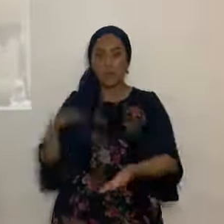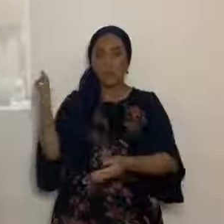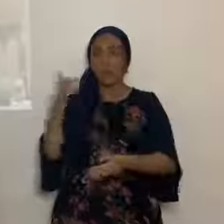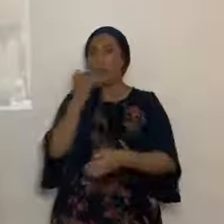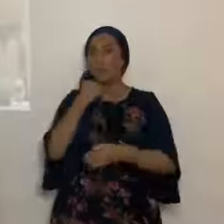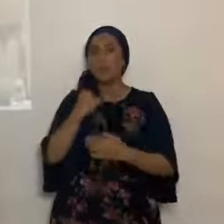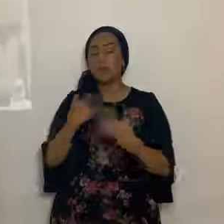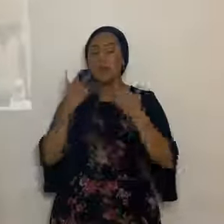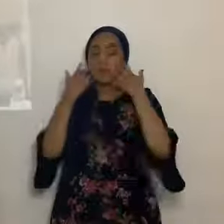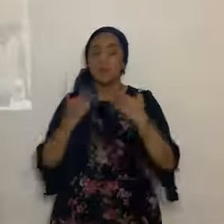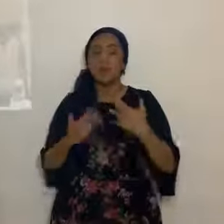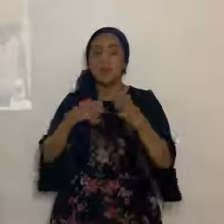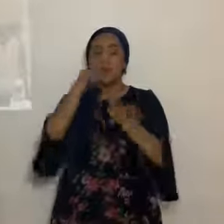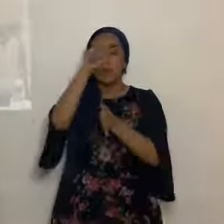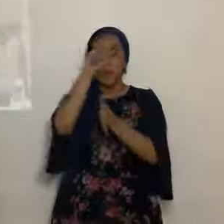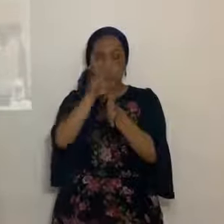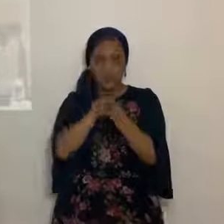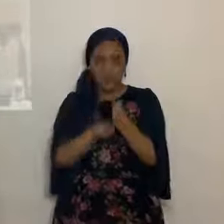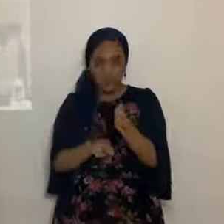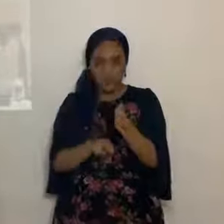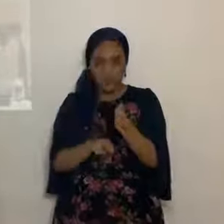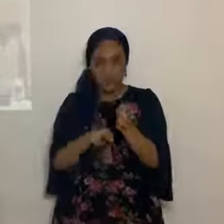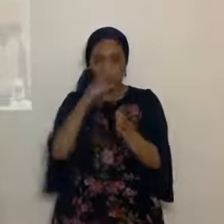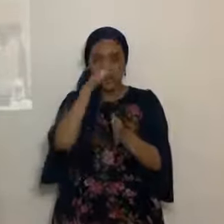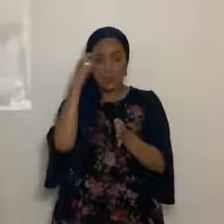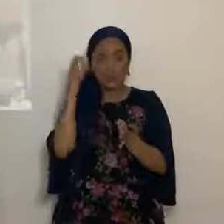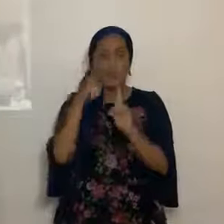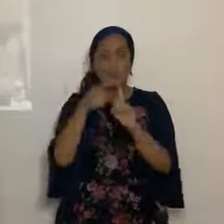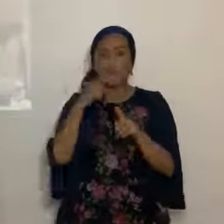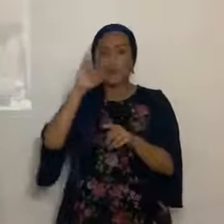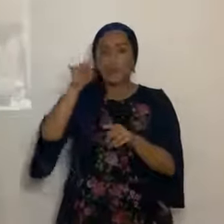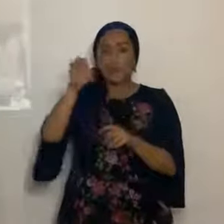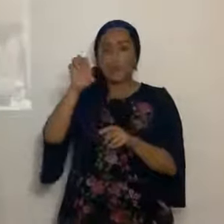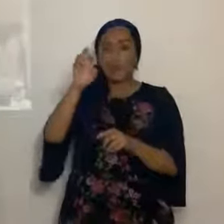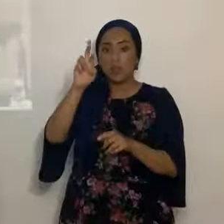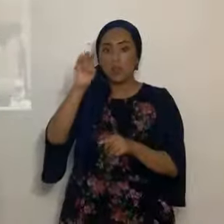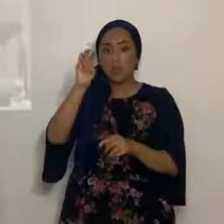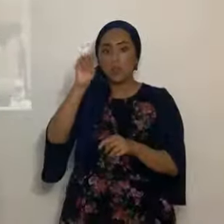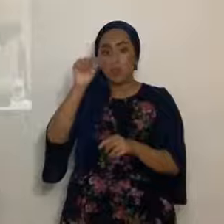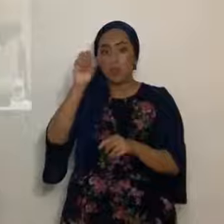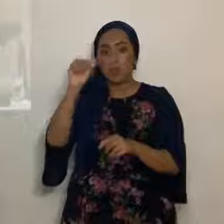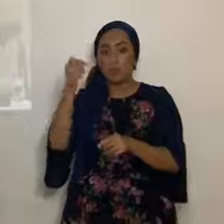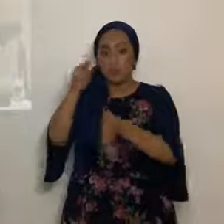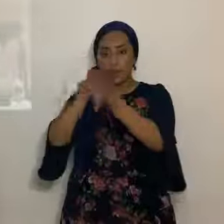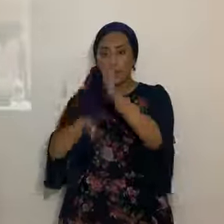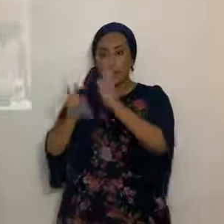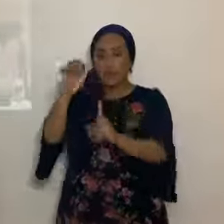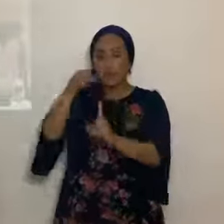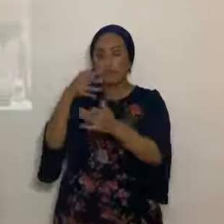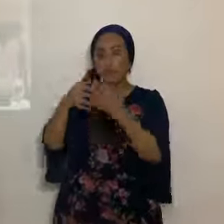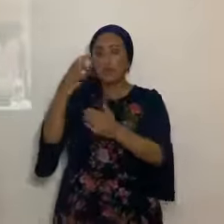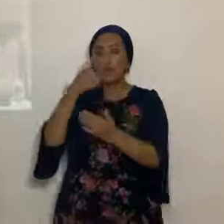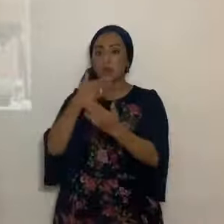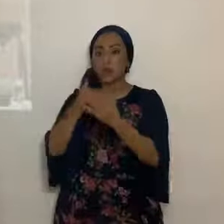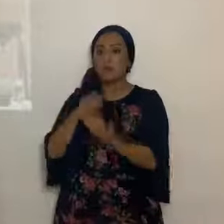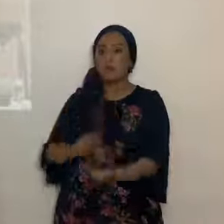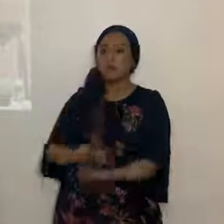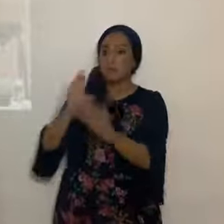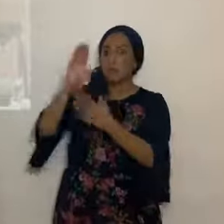le enterrarán, perdónenme, porque de Jeroboam solo él será sepultado por cuanto se ha hallado en él alguna cosa buena delante de